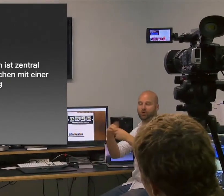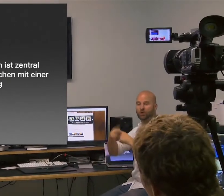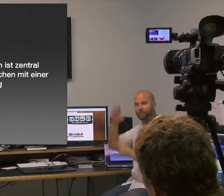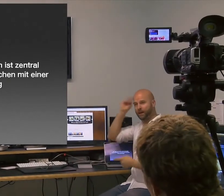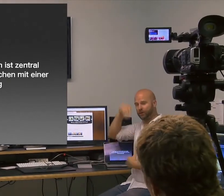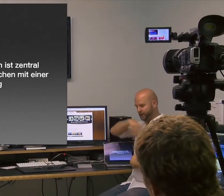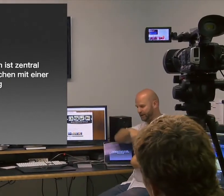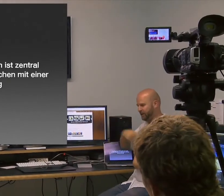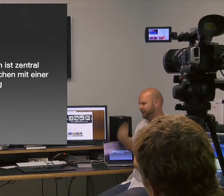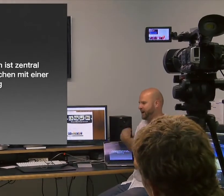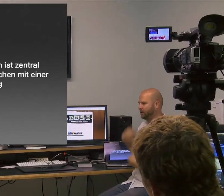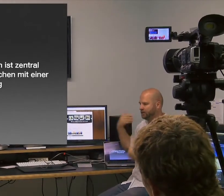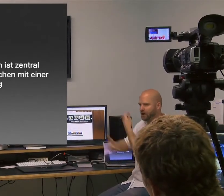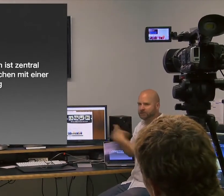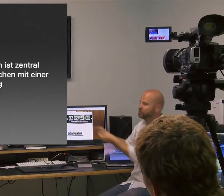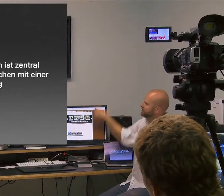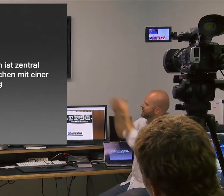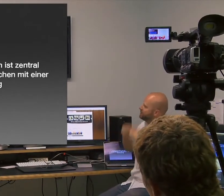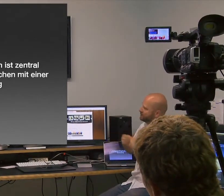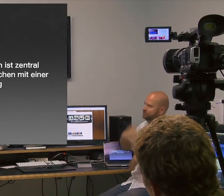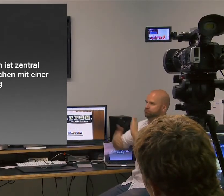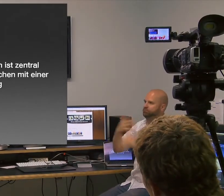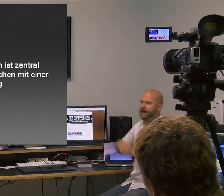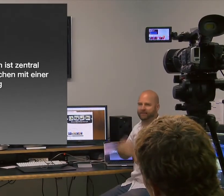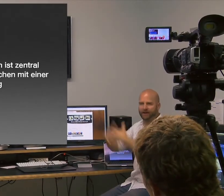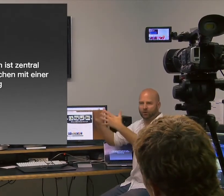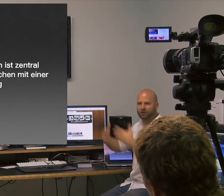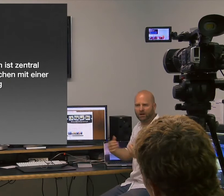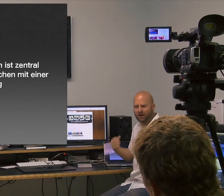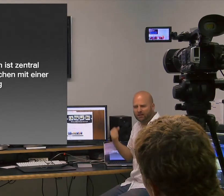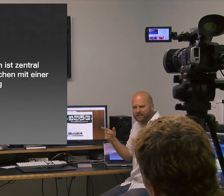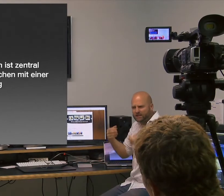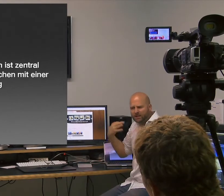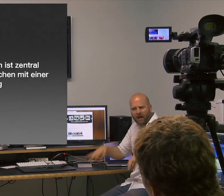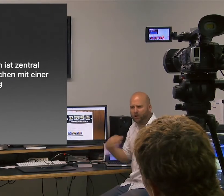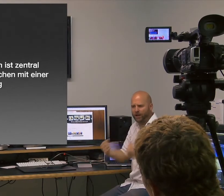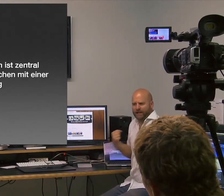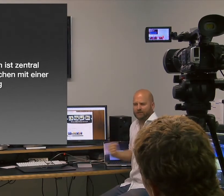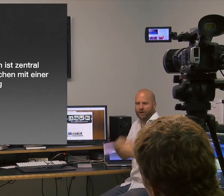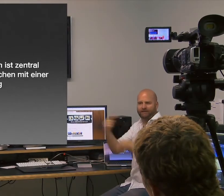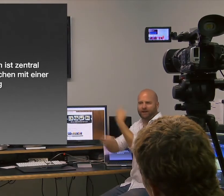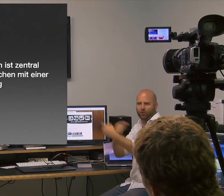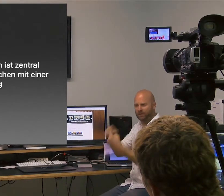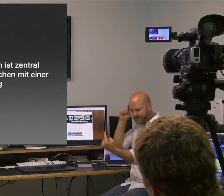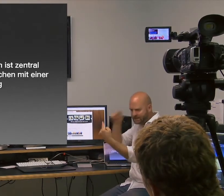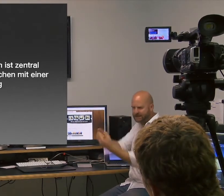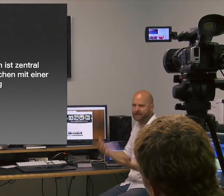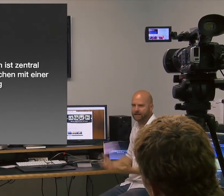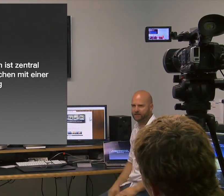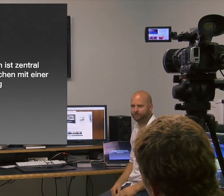Das ist sehr, dass wir auch Bildung bekommen und uns entwickeln können. Dass wir,